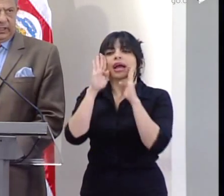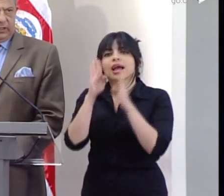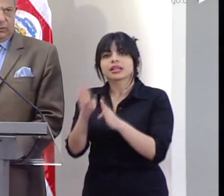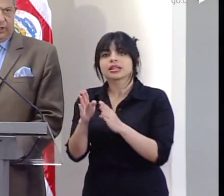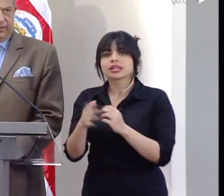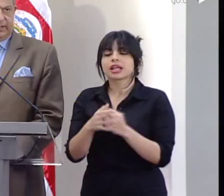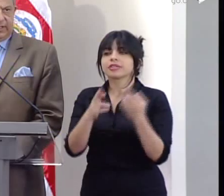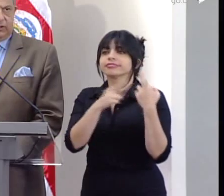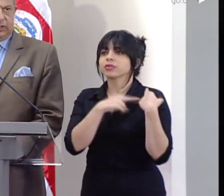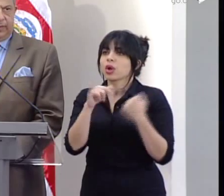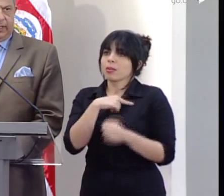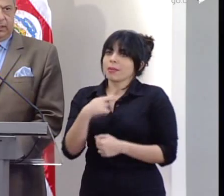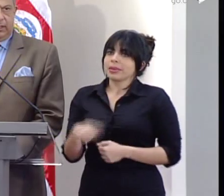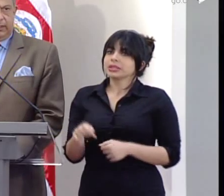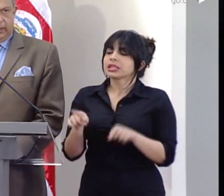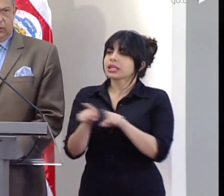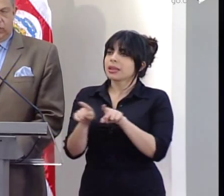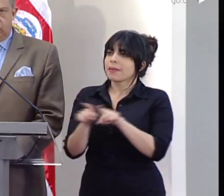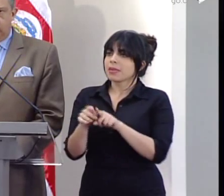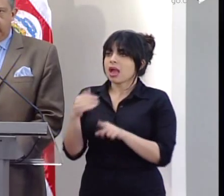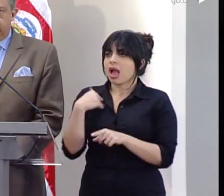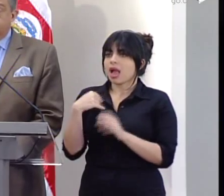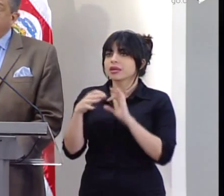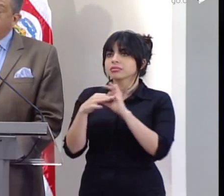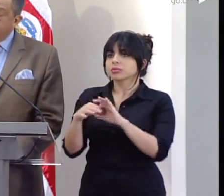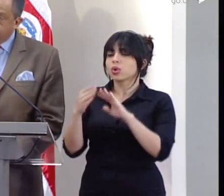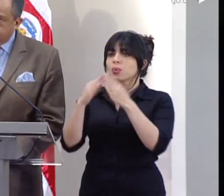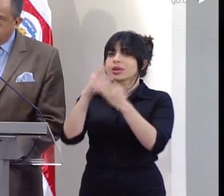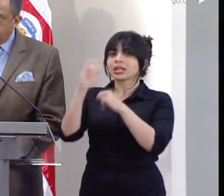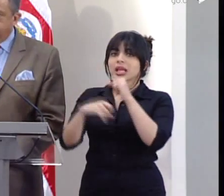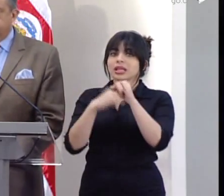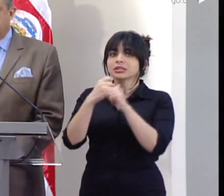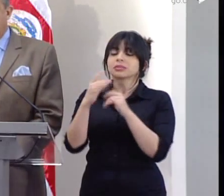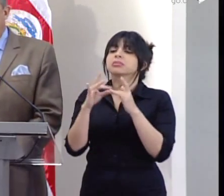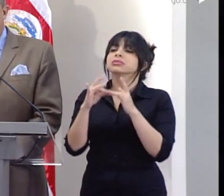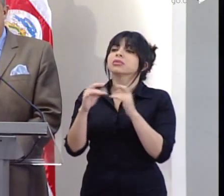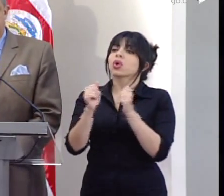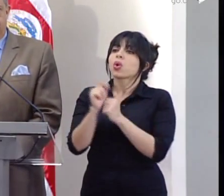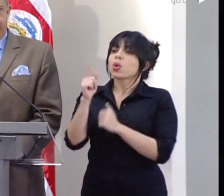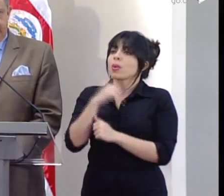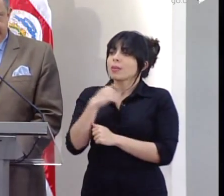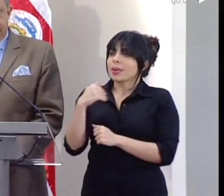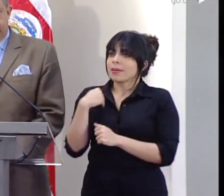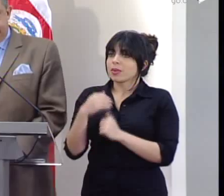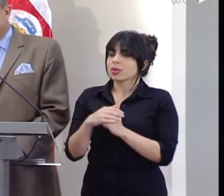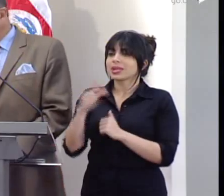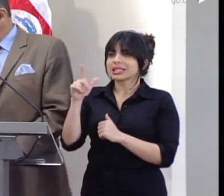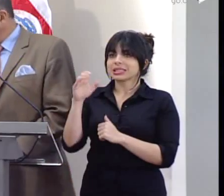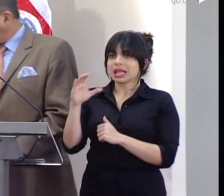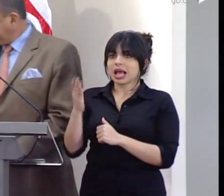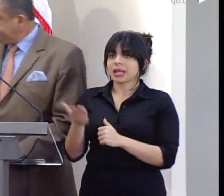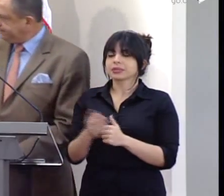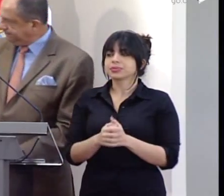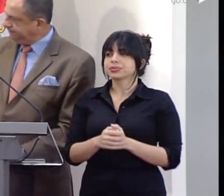obligaciones que como jefe de Estado también tengo con la comunidad internacional y particularmente con un miembro de la CELAC.